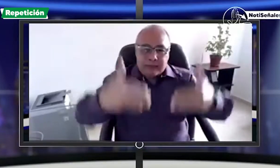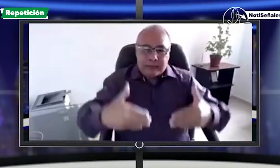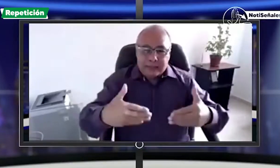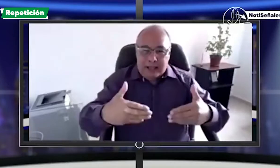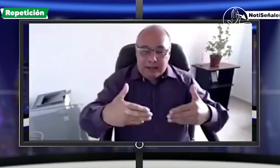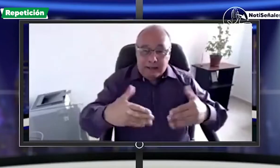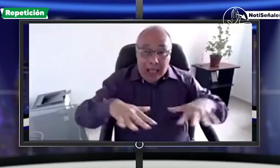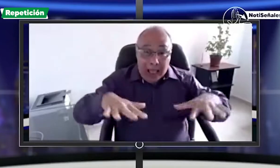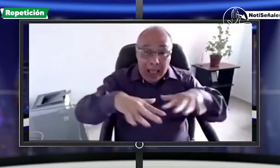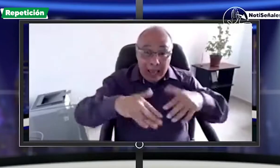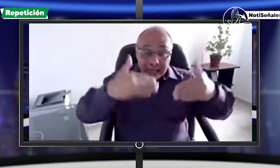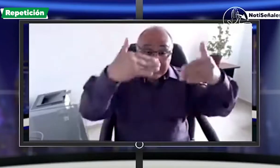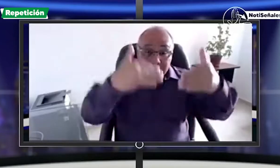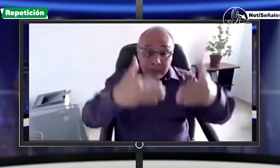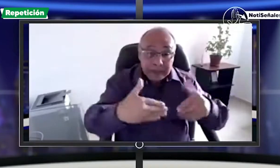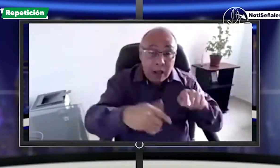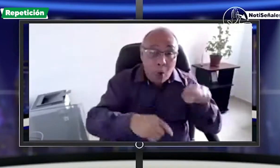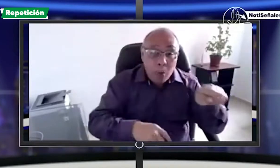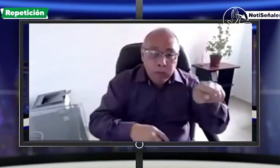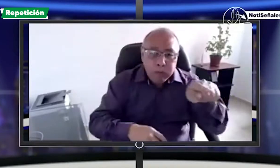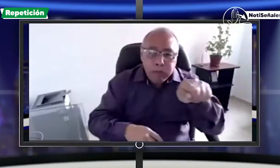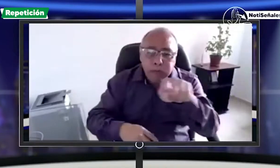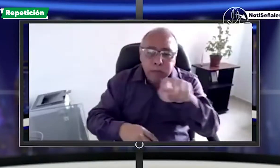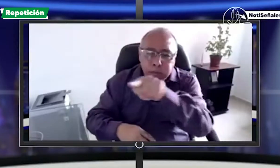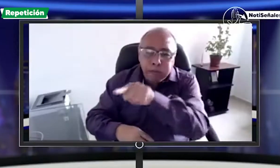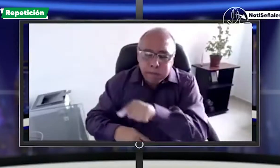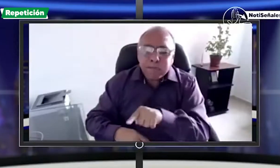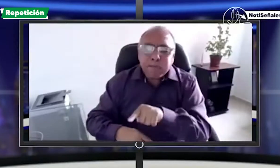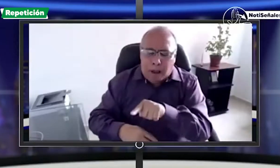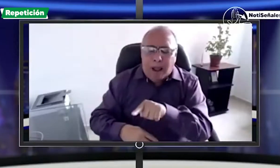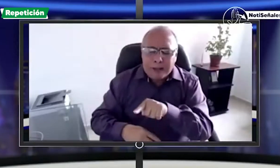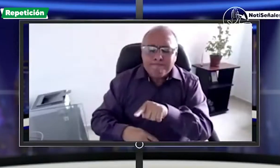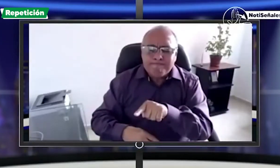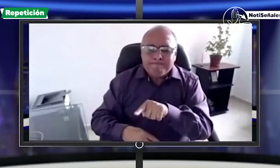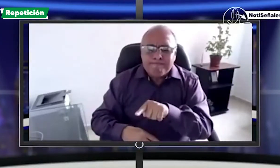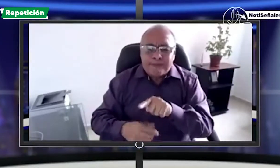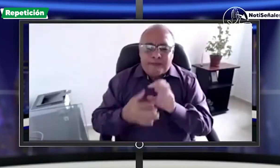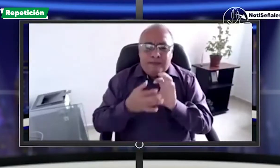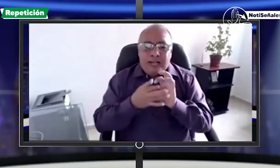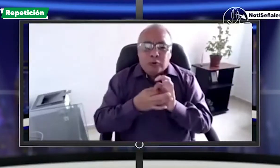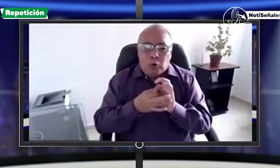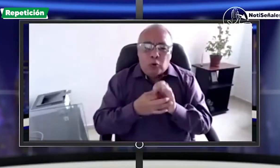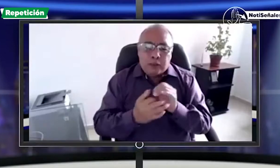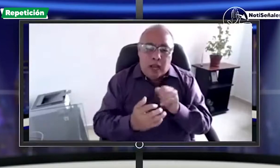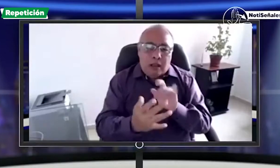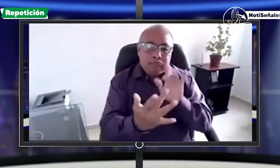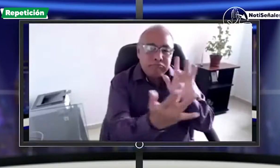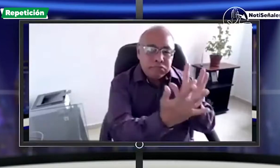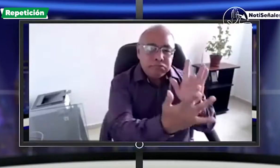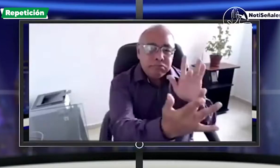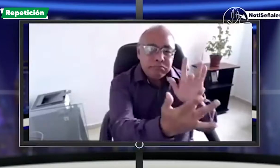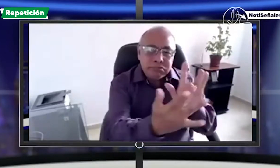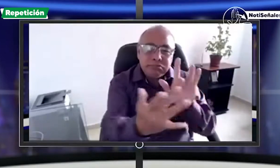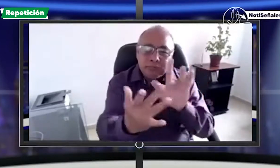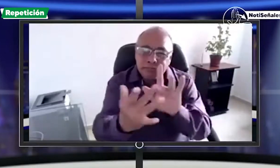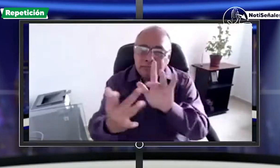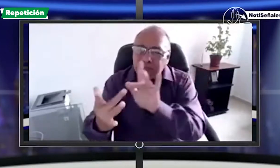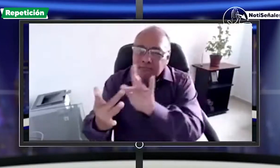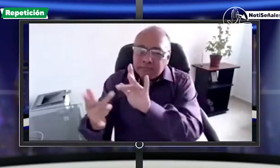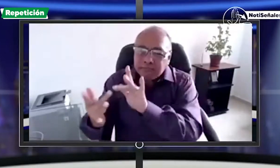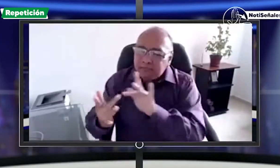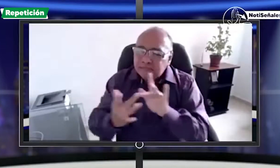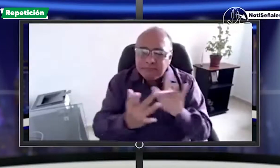hemos visto que esta situación pues está sucediendo también en varios espacios en el país que tienen que